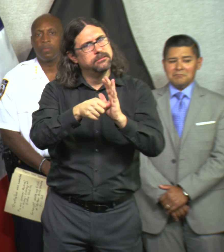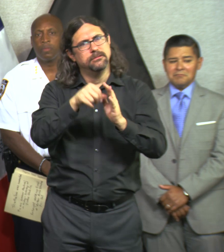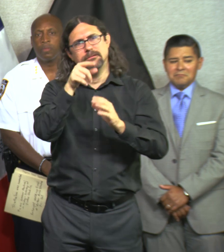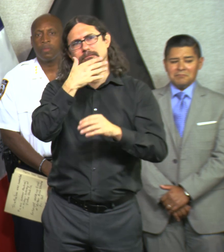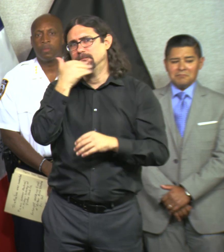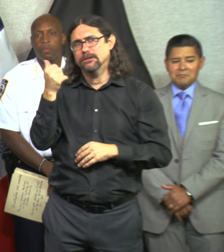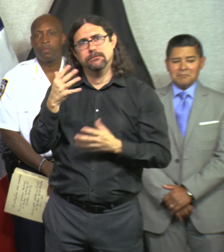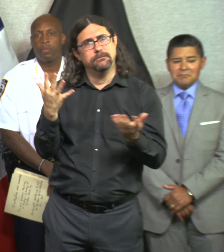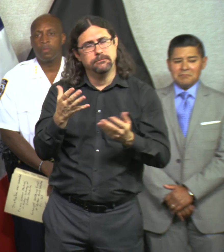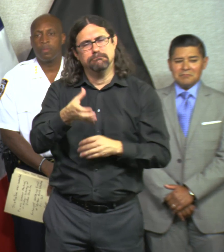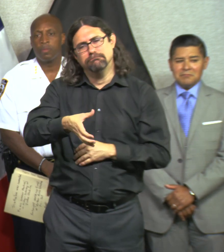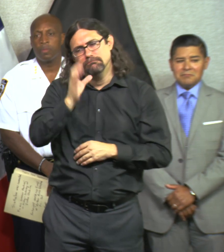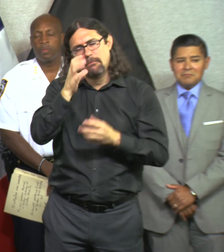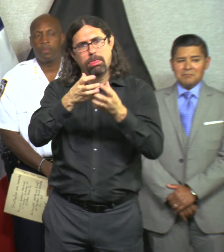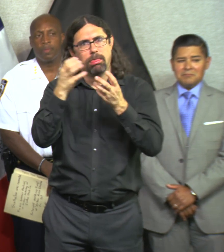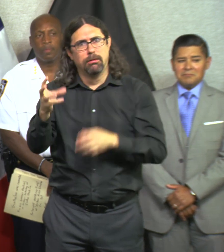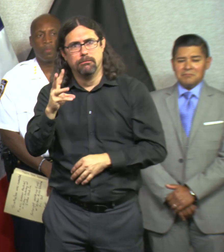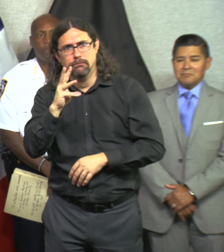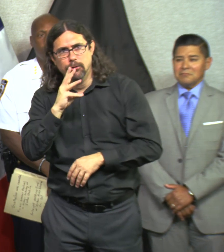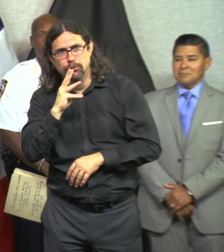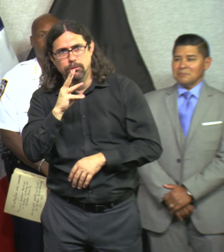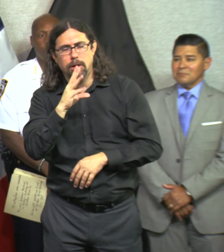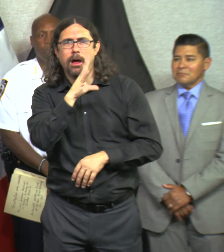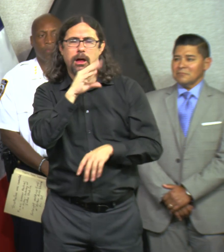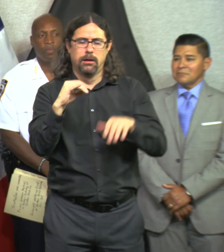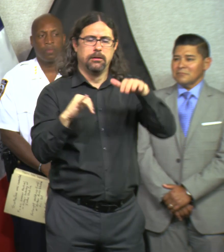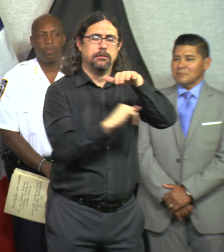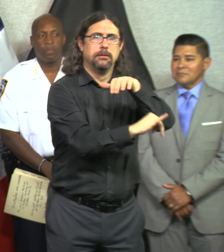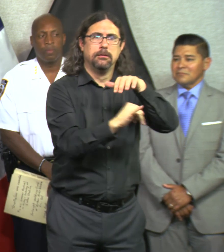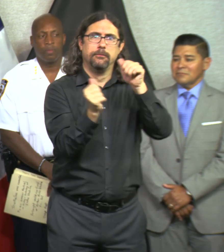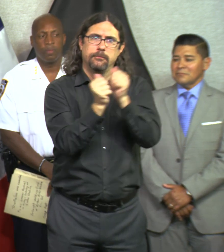más importante es mantenerse hidratados